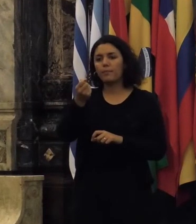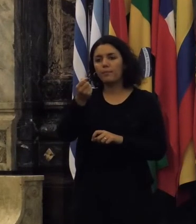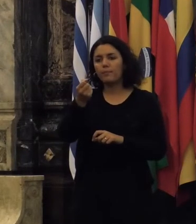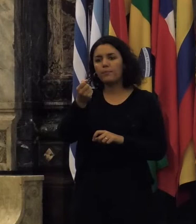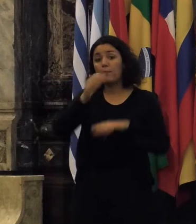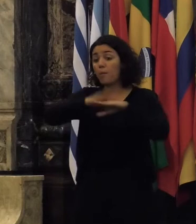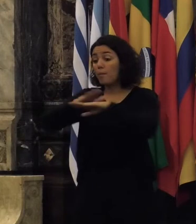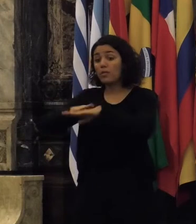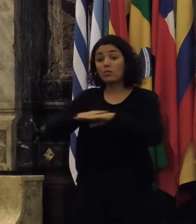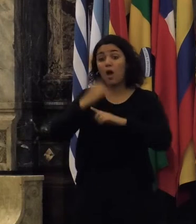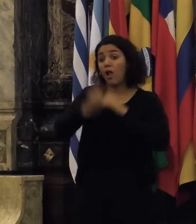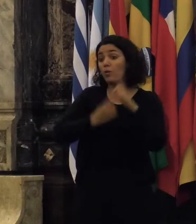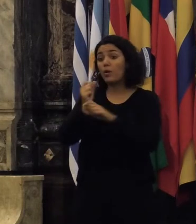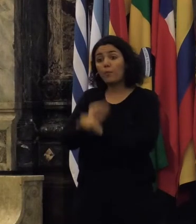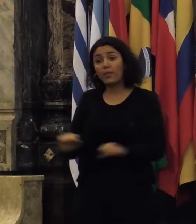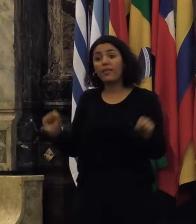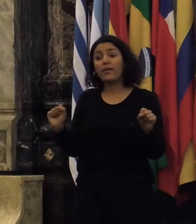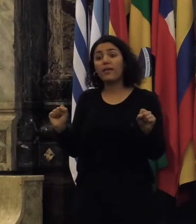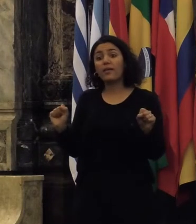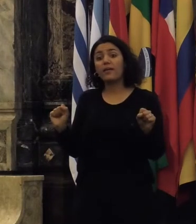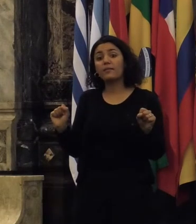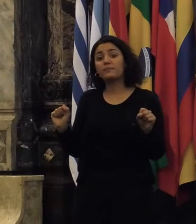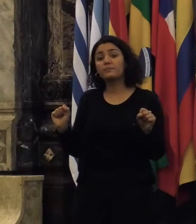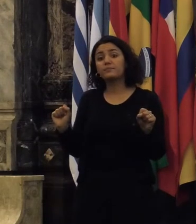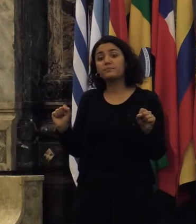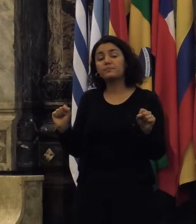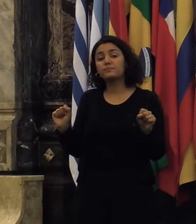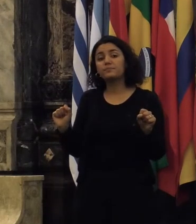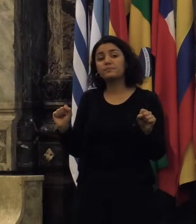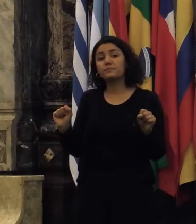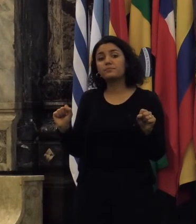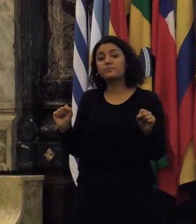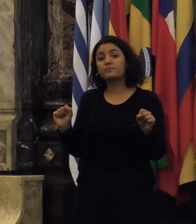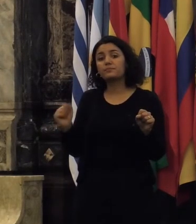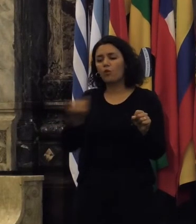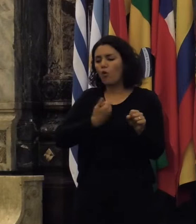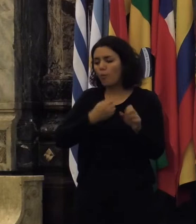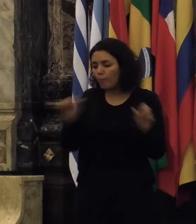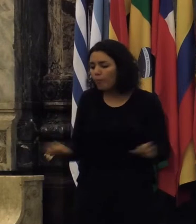un rato, nos permita ubicar